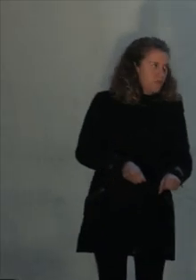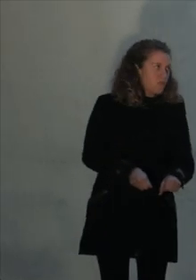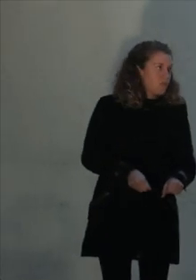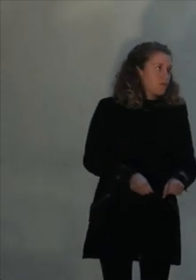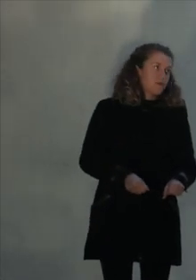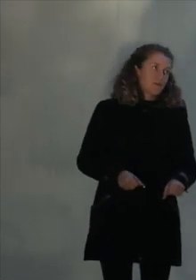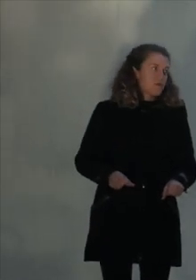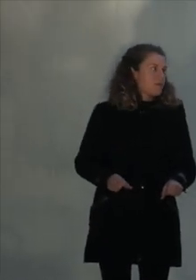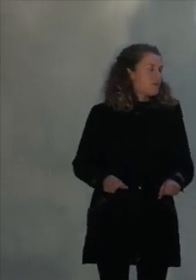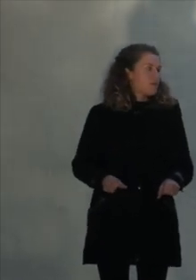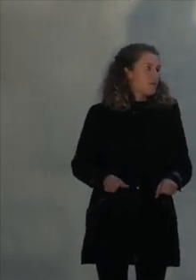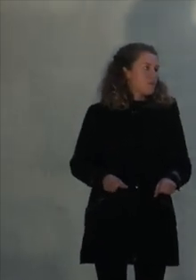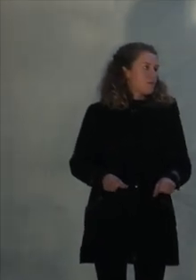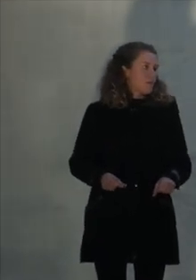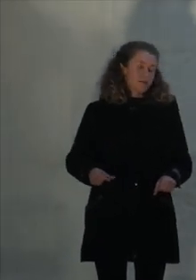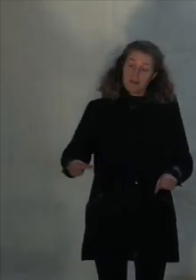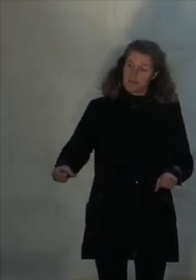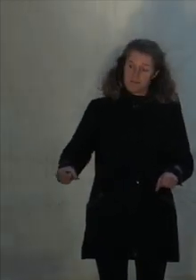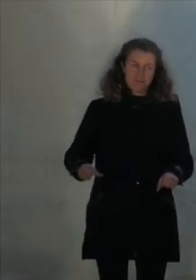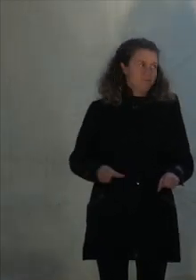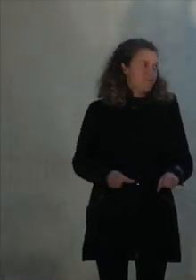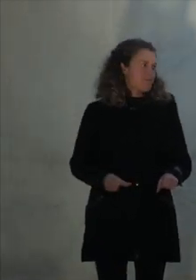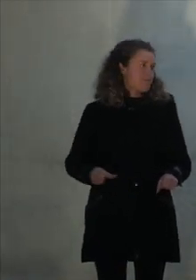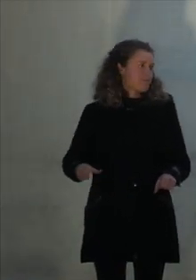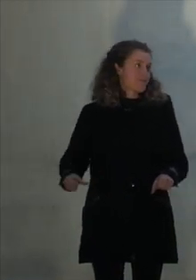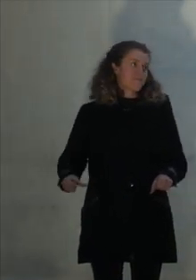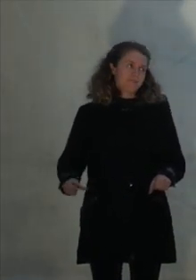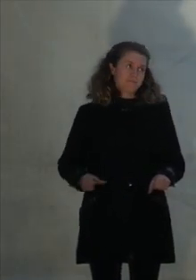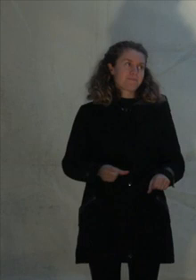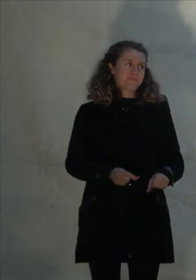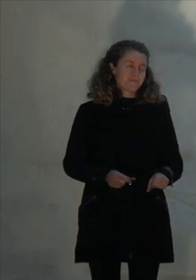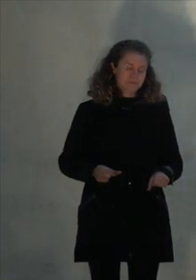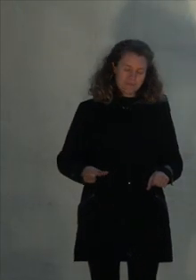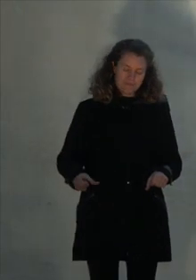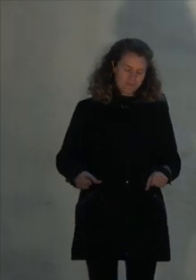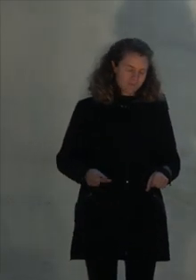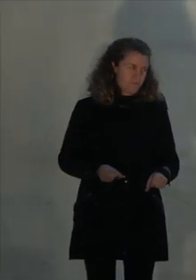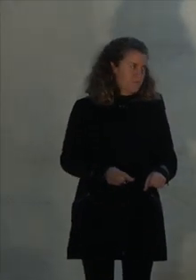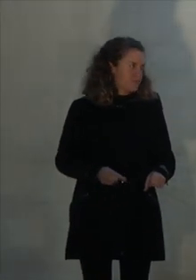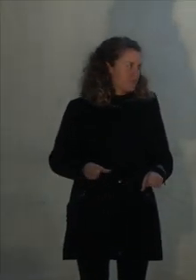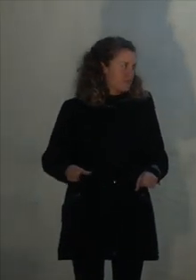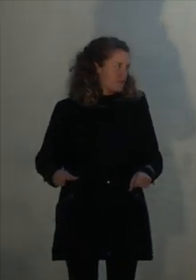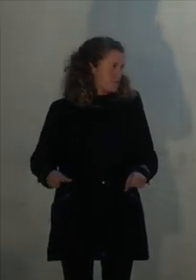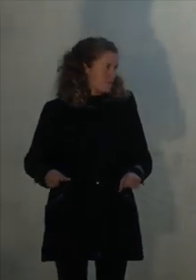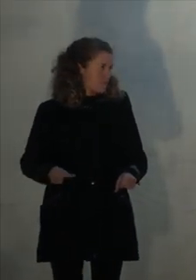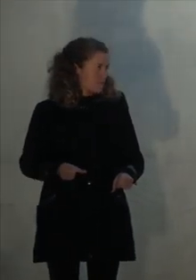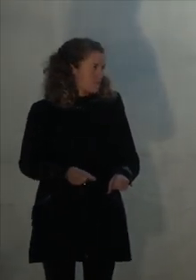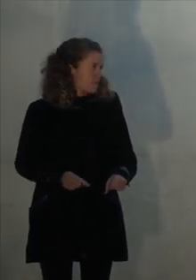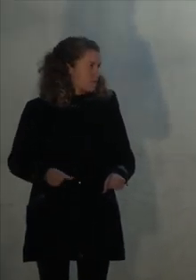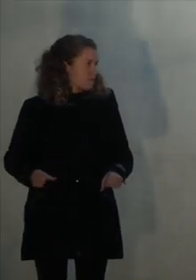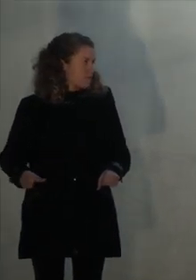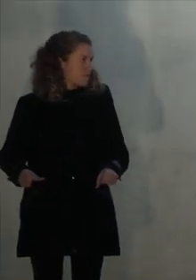Que no. Hombre, pero ¿qué es de tu vida? Pero ¿no te acuerdas de nosotras? Venga, charlas. Sí, hombre, ¿te acuerdas de